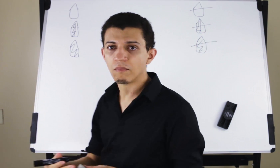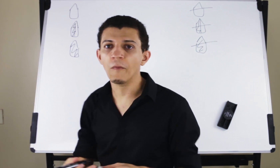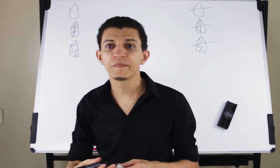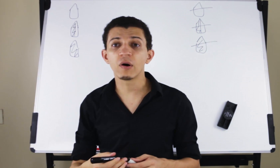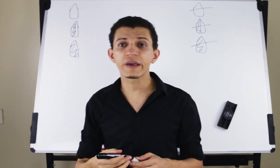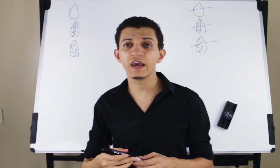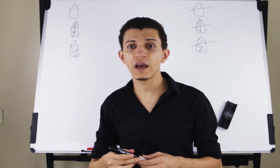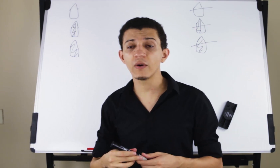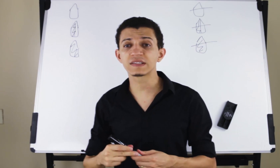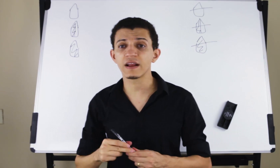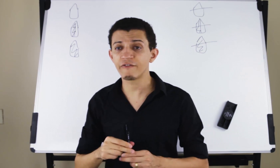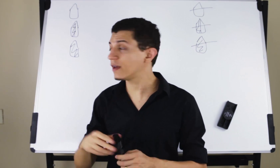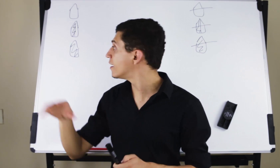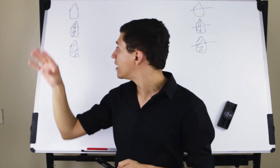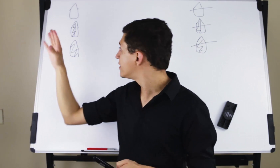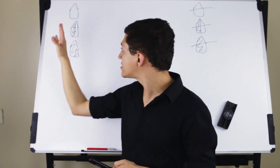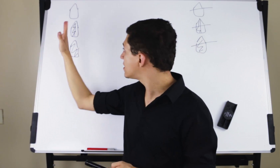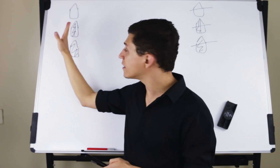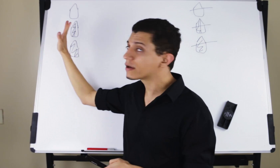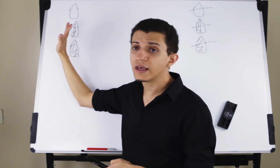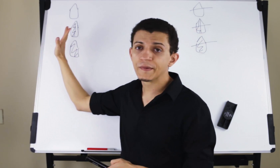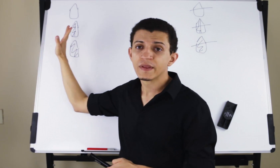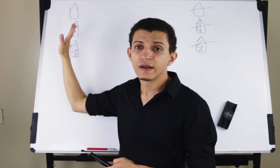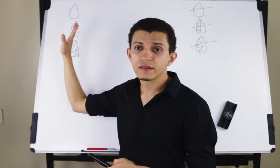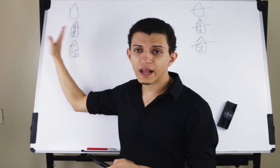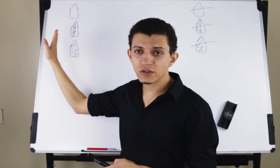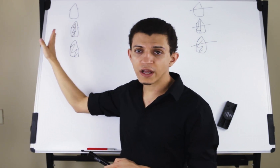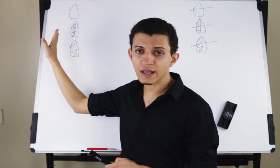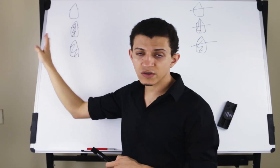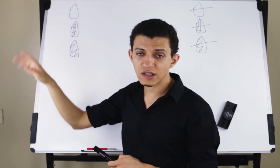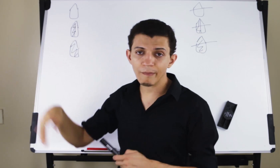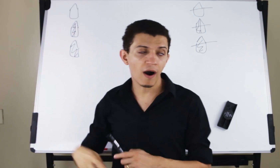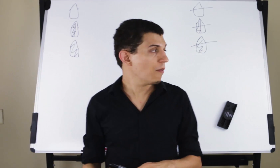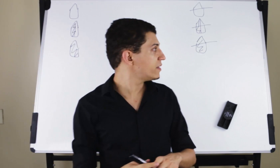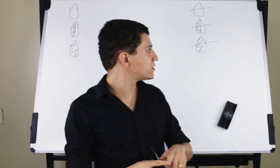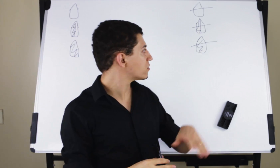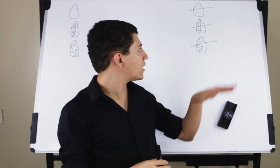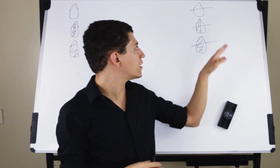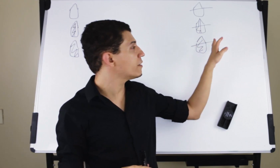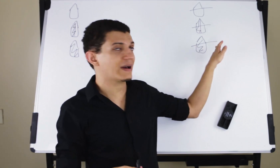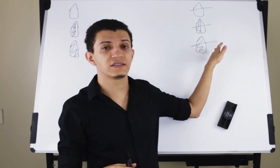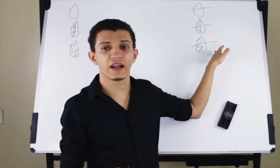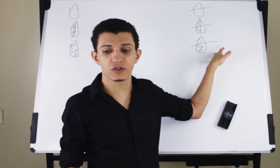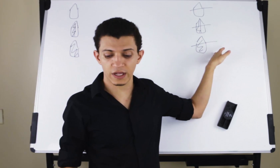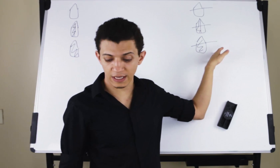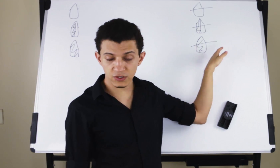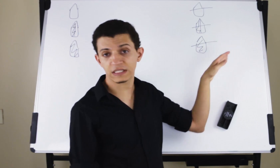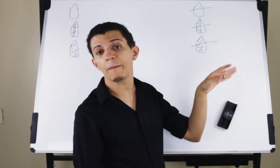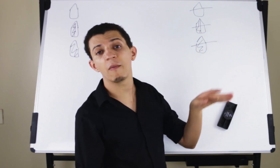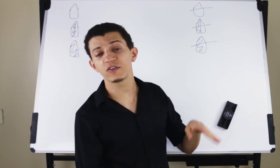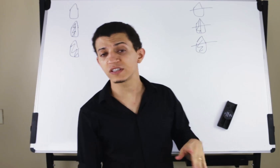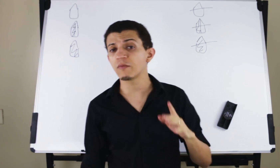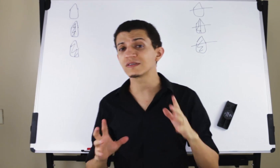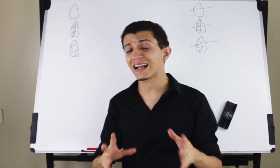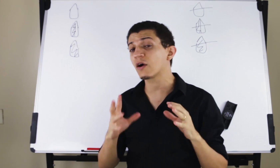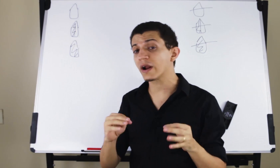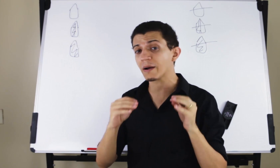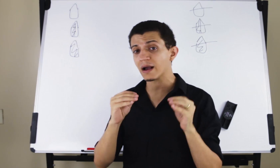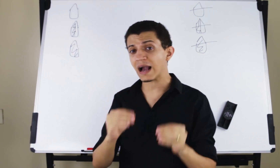Bom, então aqui eu escrevi desse lado aqui 3 orientações da palma e desse outro lado aqui mais 3 orientações da palma. Vou te demonstrar agora cada